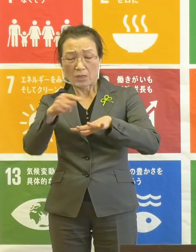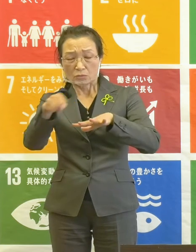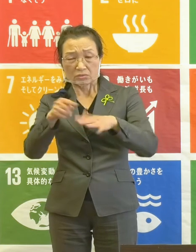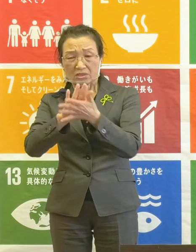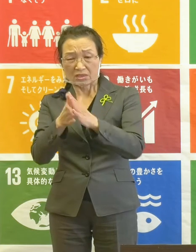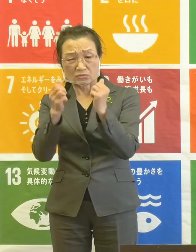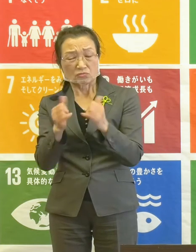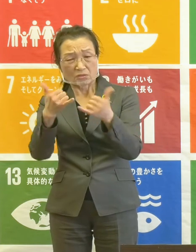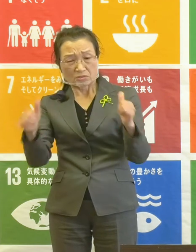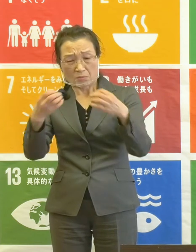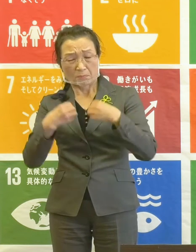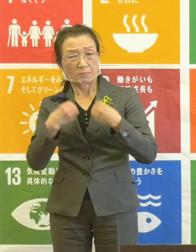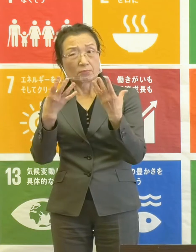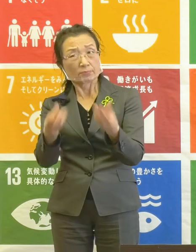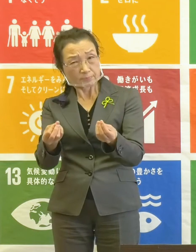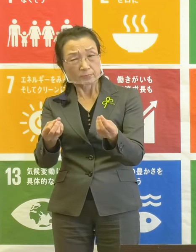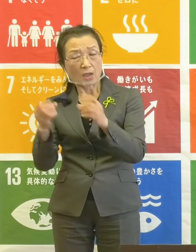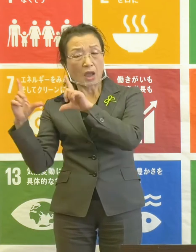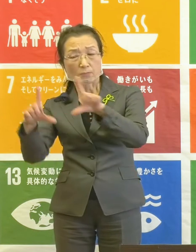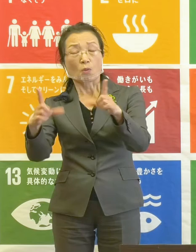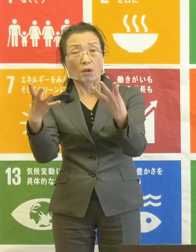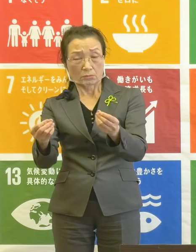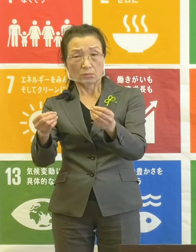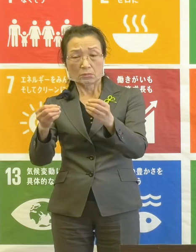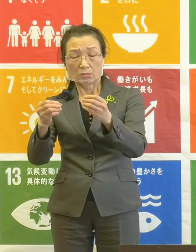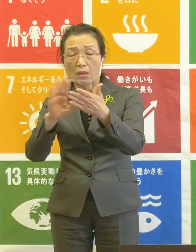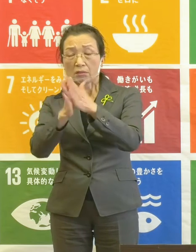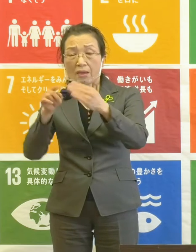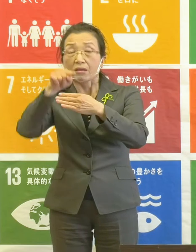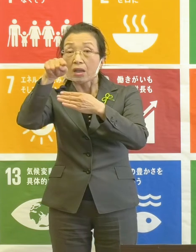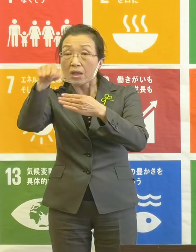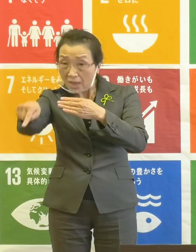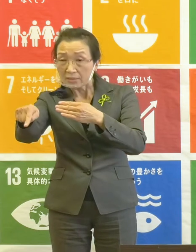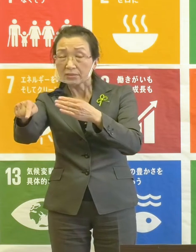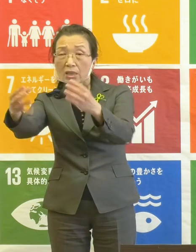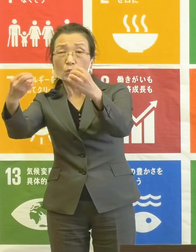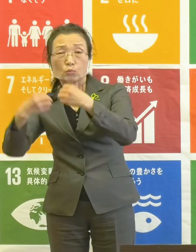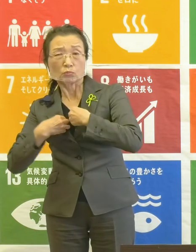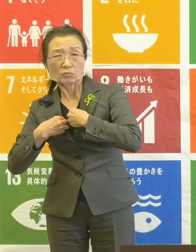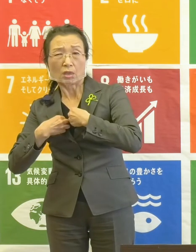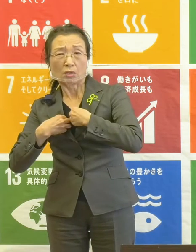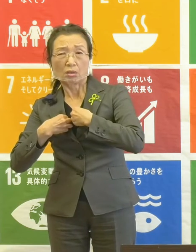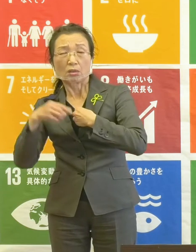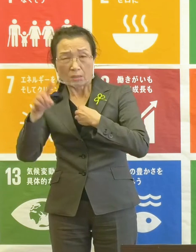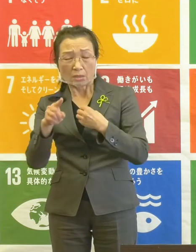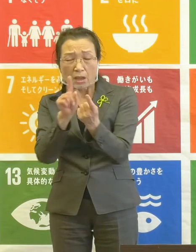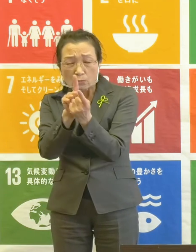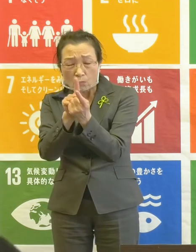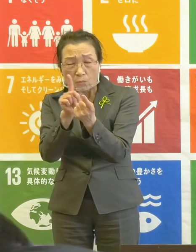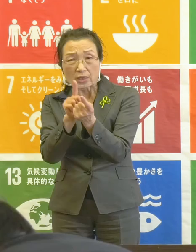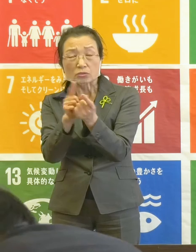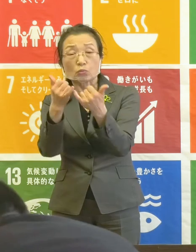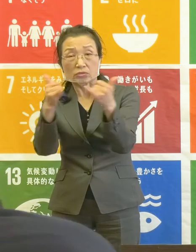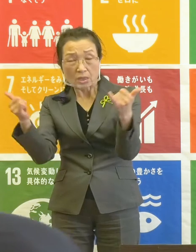この感染された方は県外での確認であり、また濃厚接触者は特定